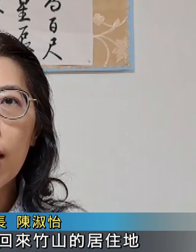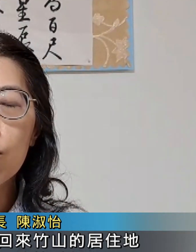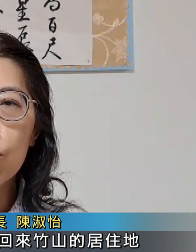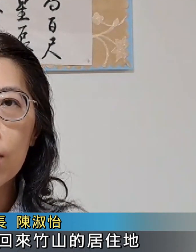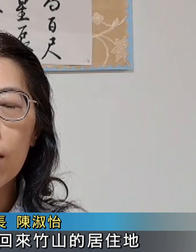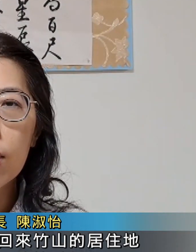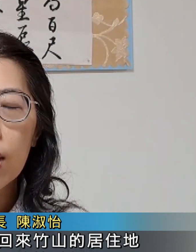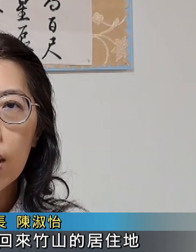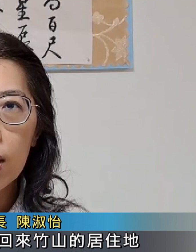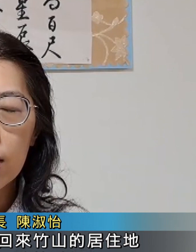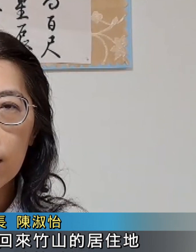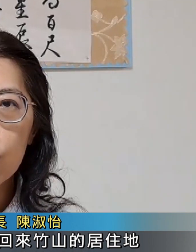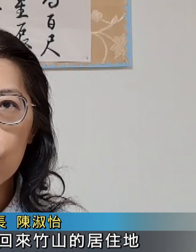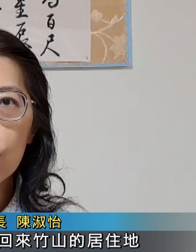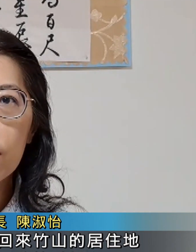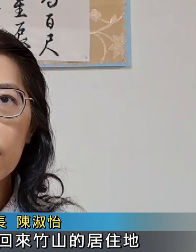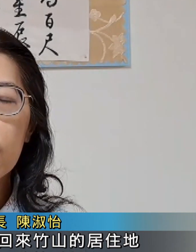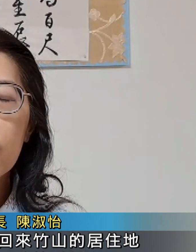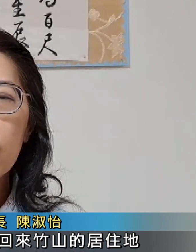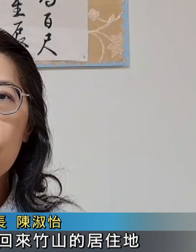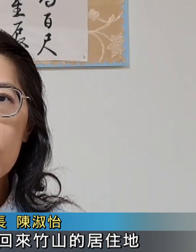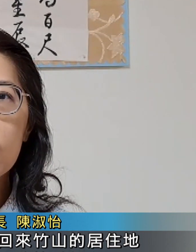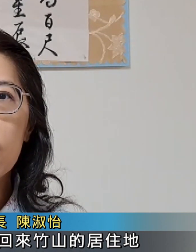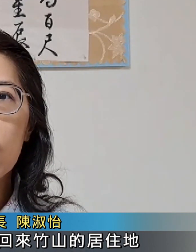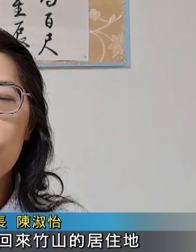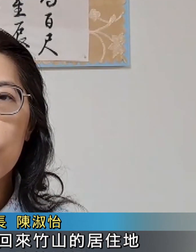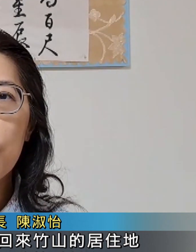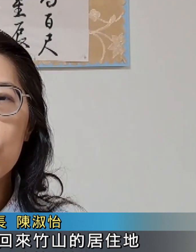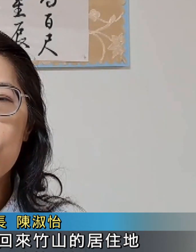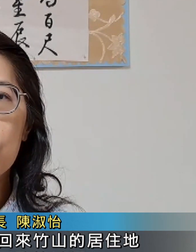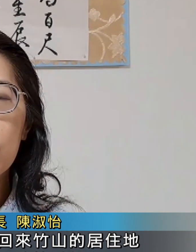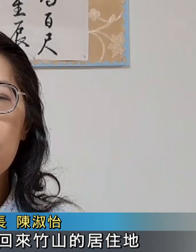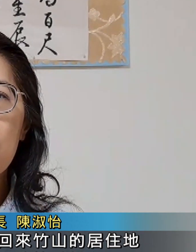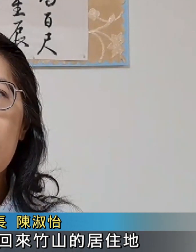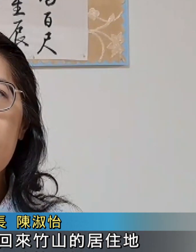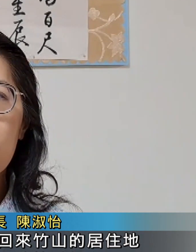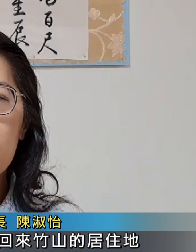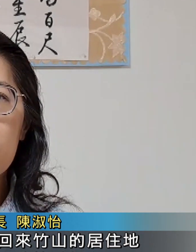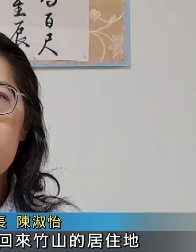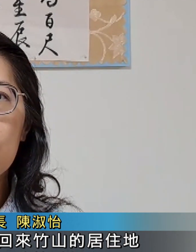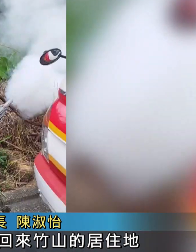来竹山的居住地，那为此我们本局也不敢掉以轻心，